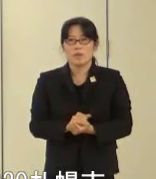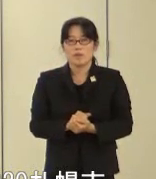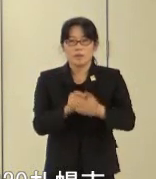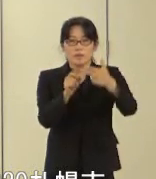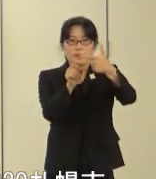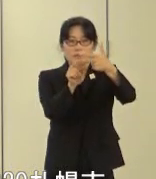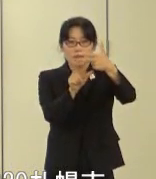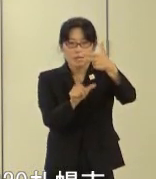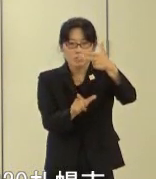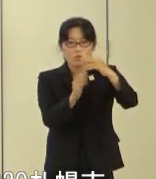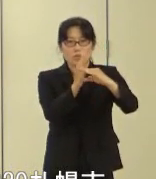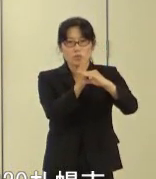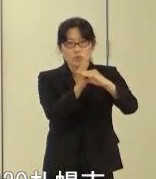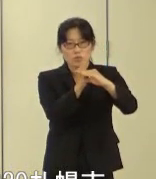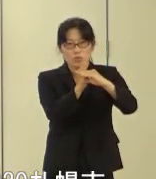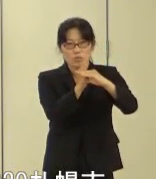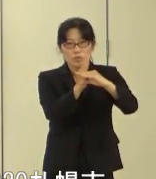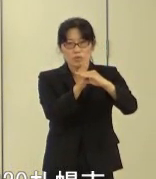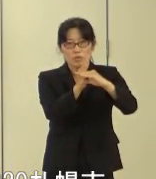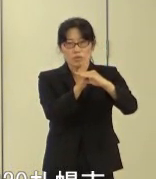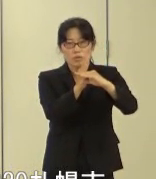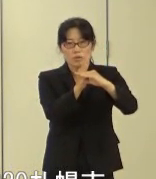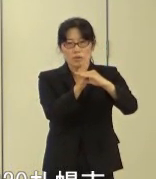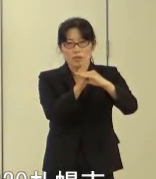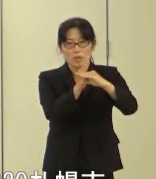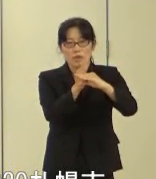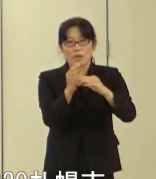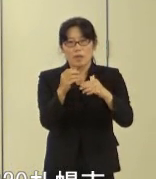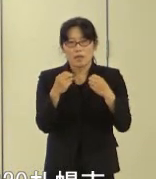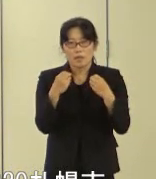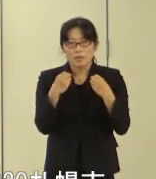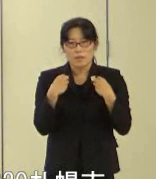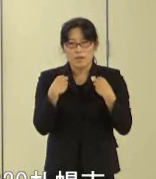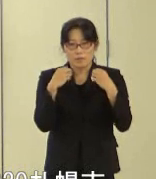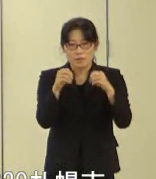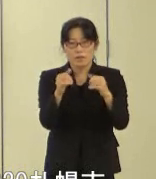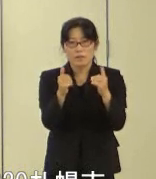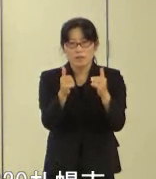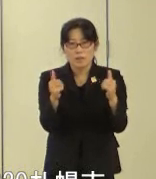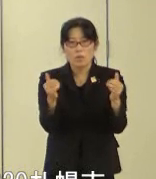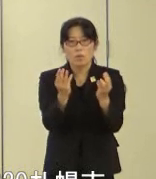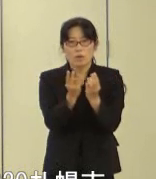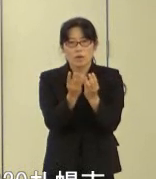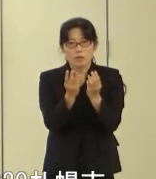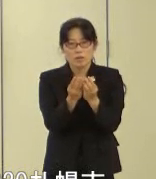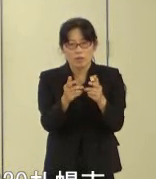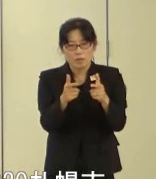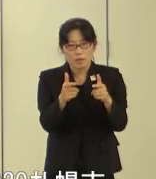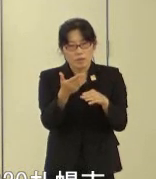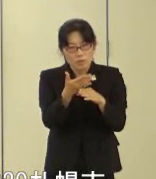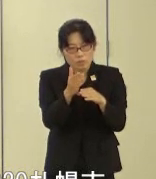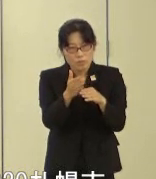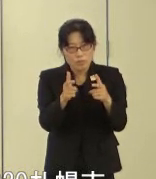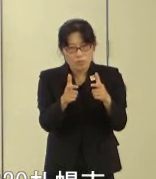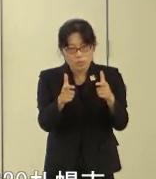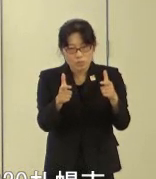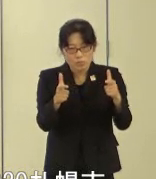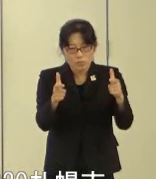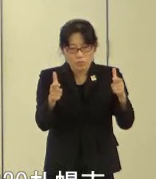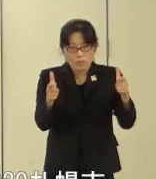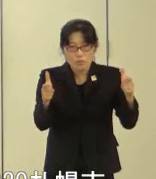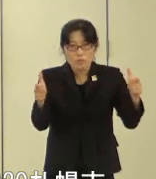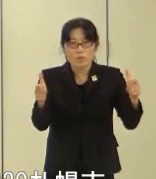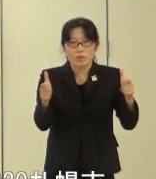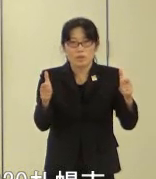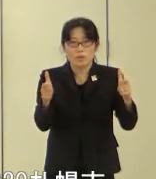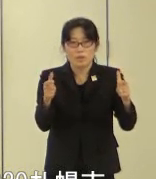7月中旬から少しずつやはり感染の拡大が広がってきて、感